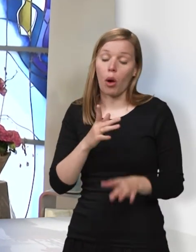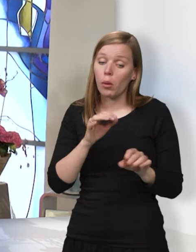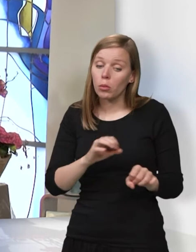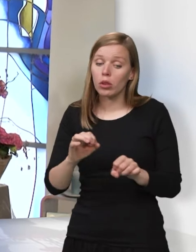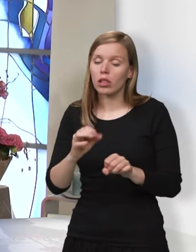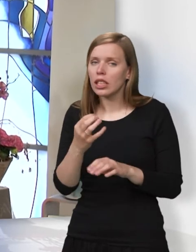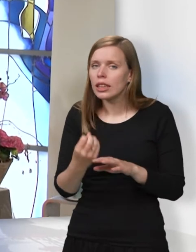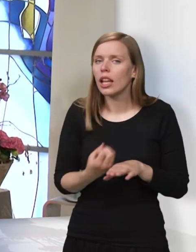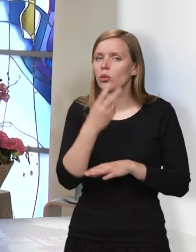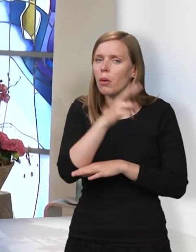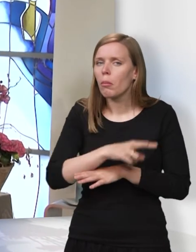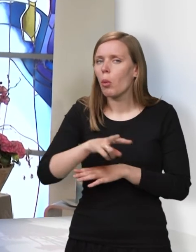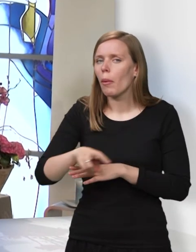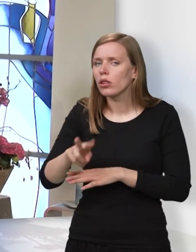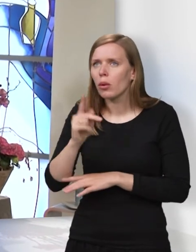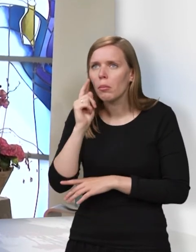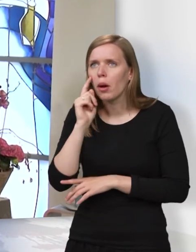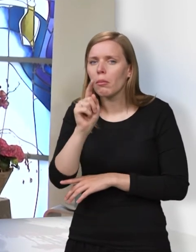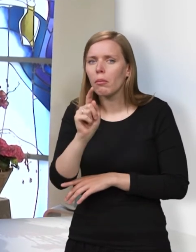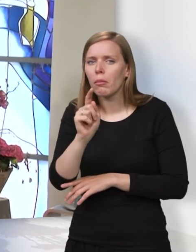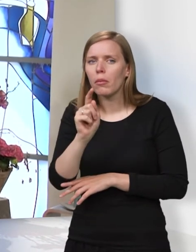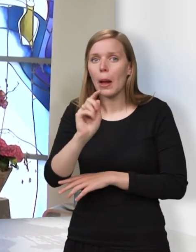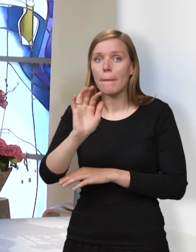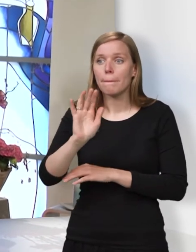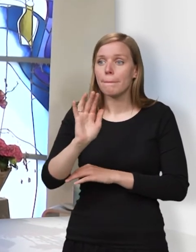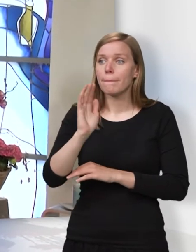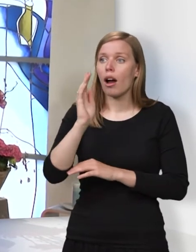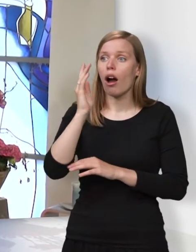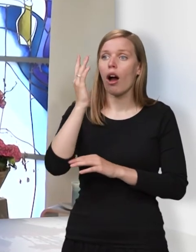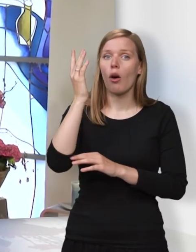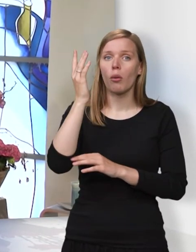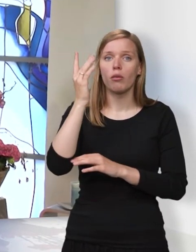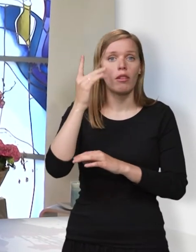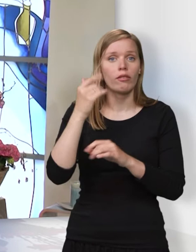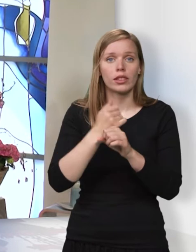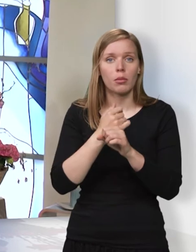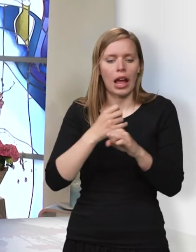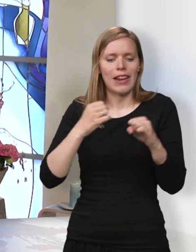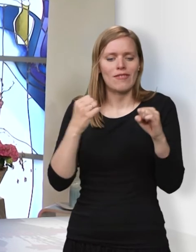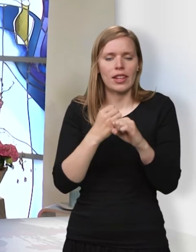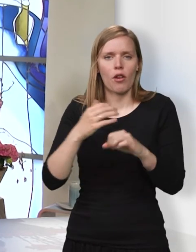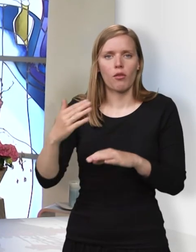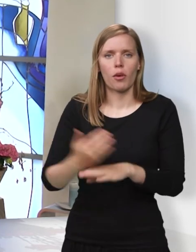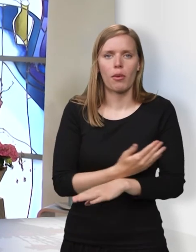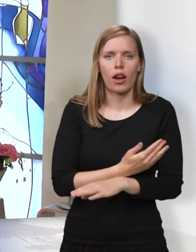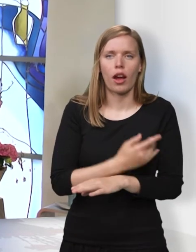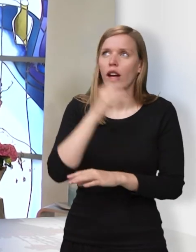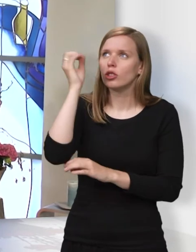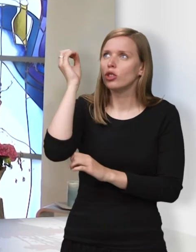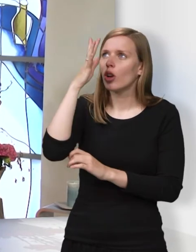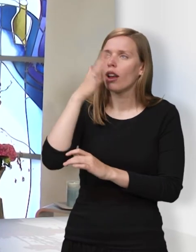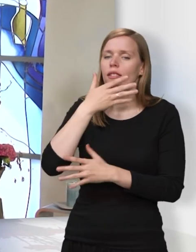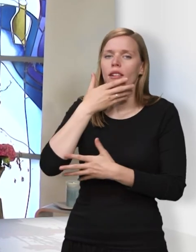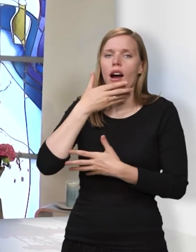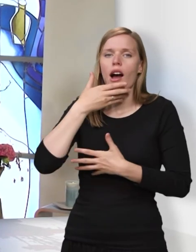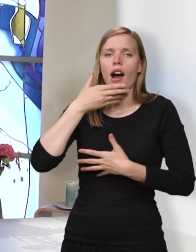Naturbeobachtung dabei denken. Die Bäume strecken ihre Blätter aus zur Sonne, wenn